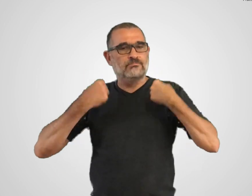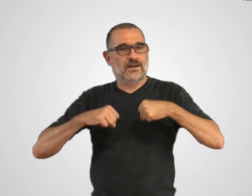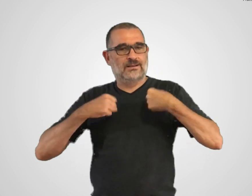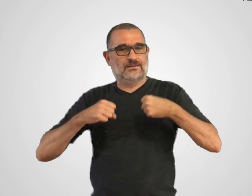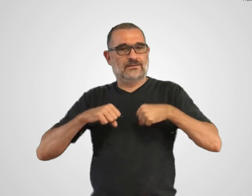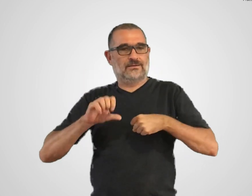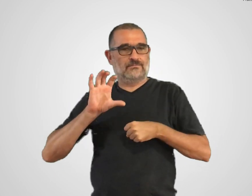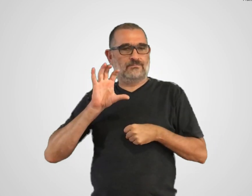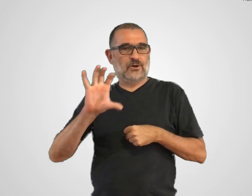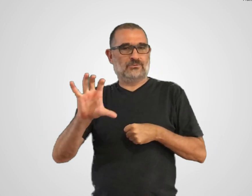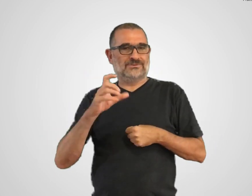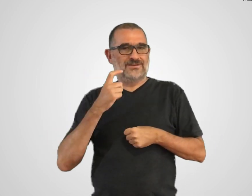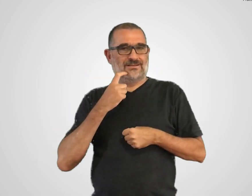Ríos.